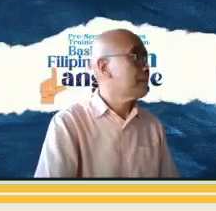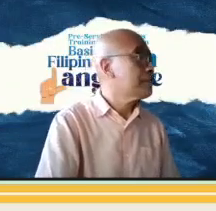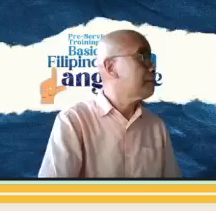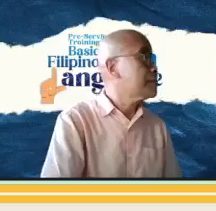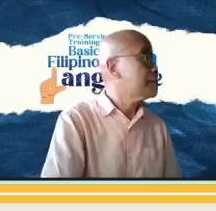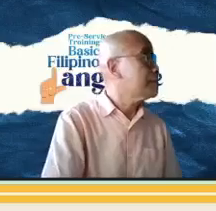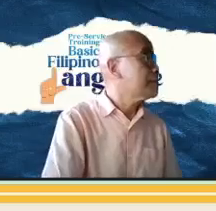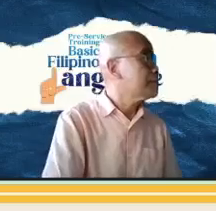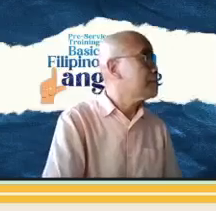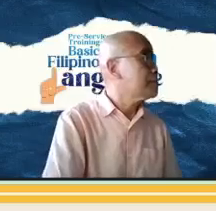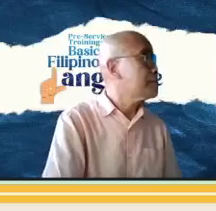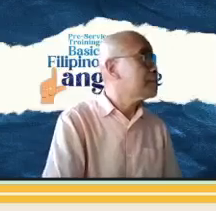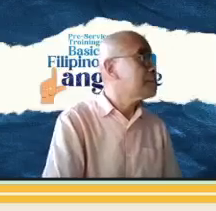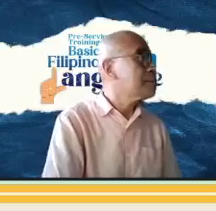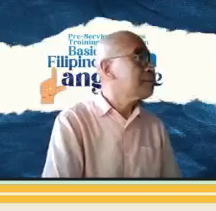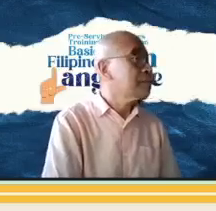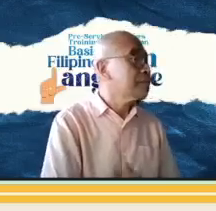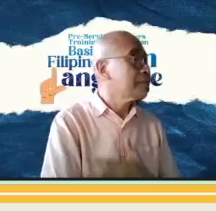sir, next po.